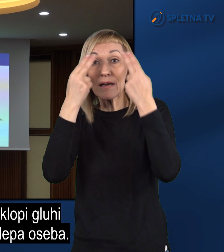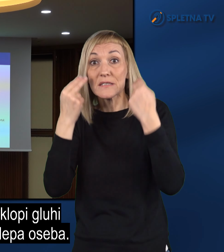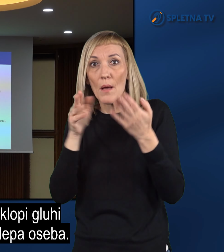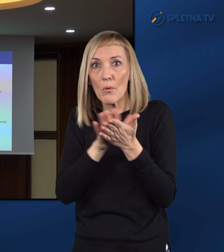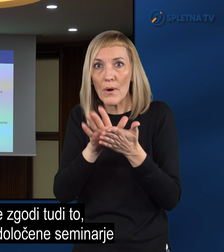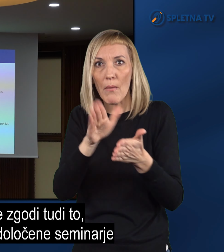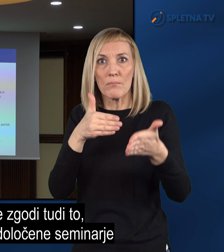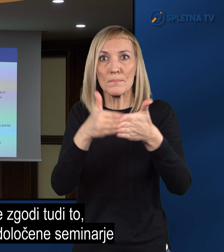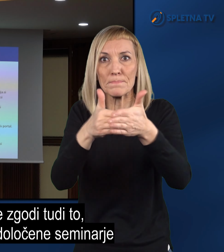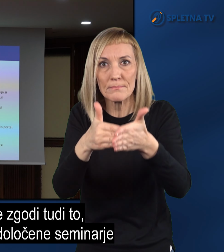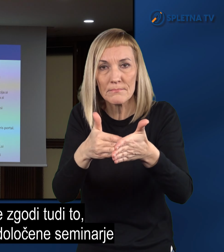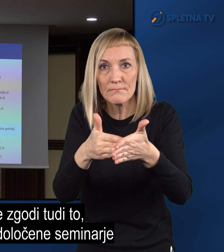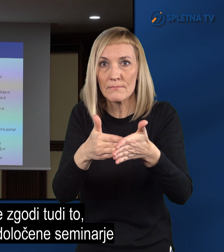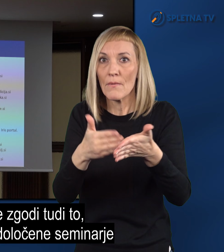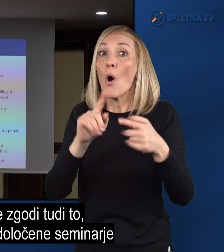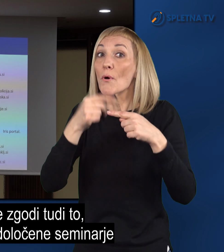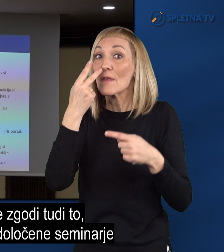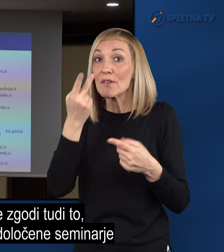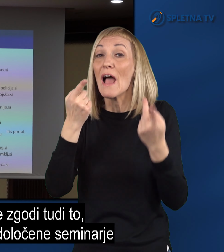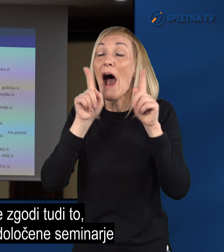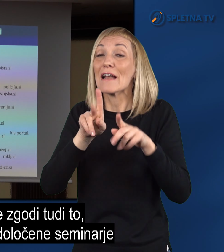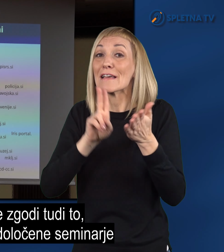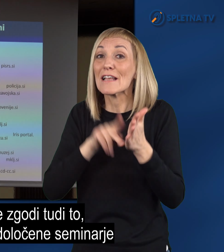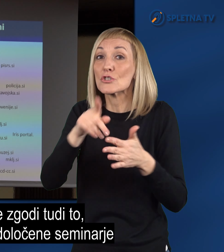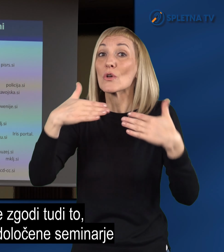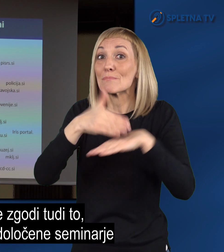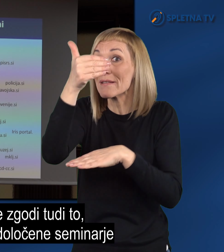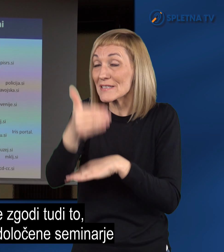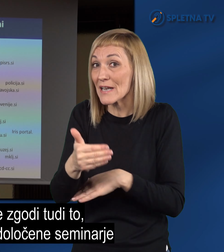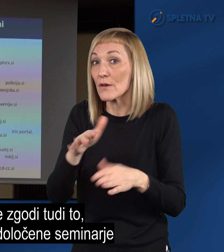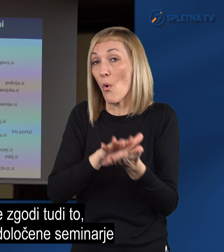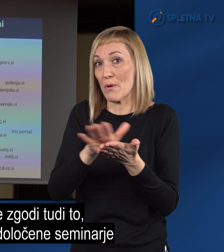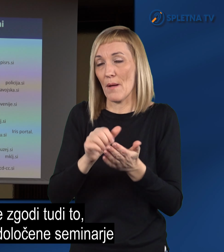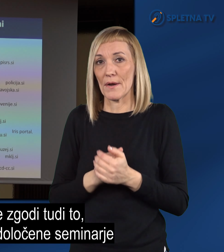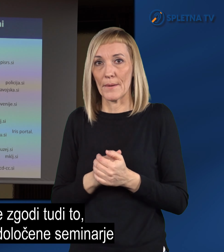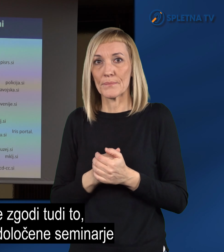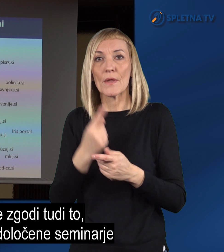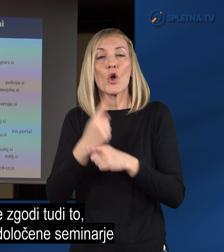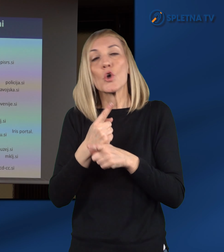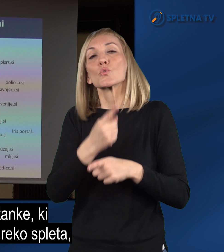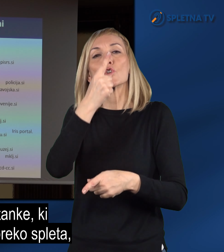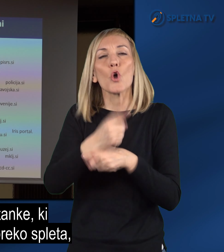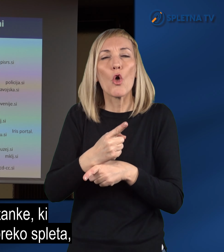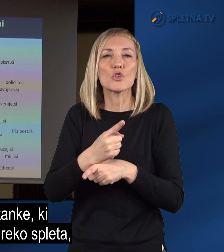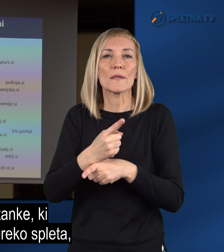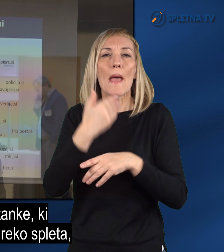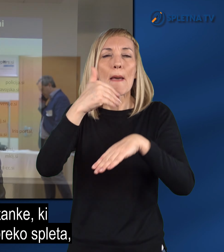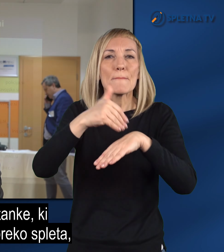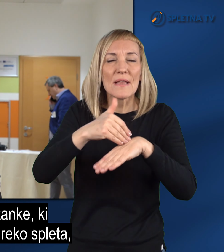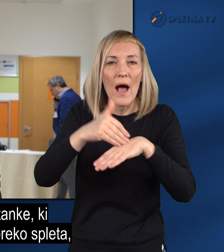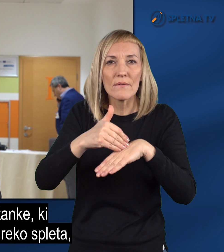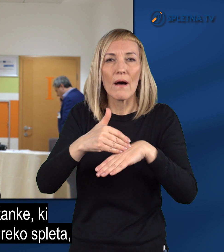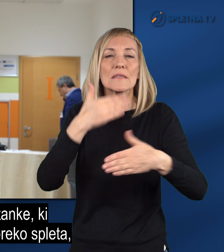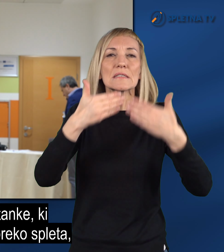oseba. Velikokrat se zgodi tudi to, da so, prijave na določene seminarje, na sestanke,